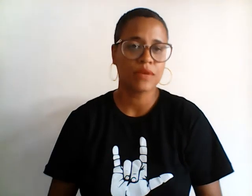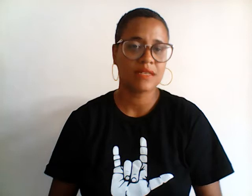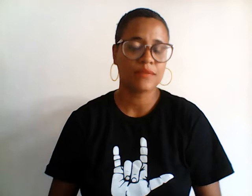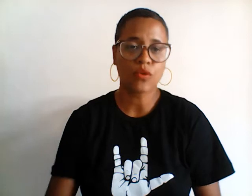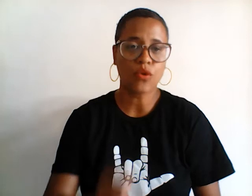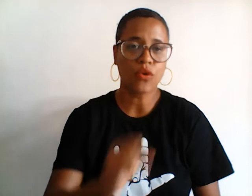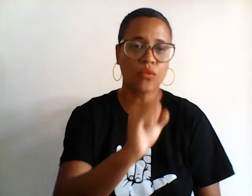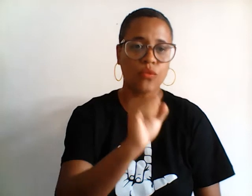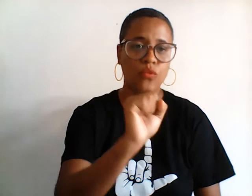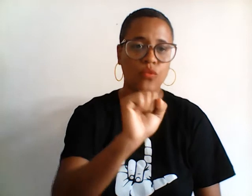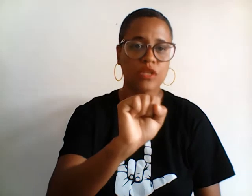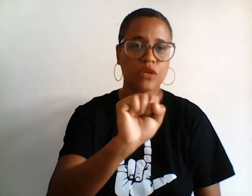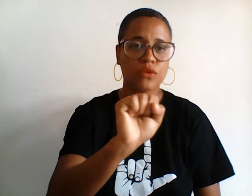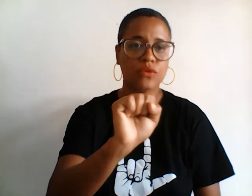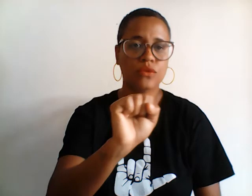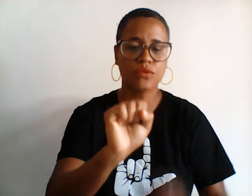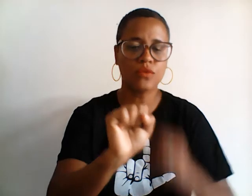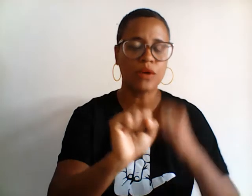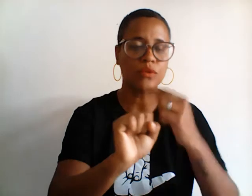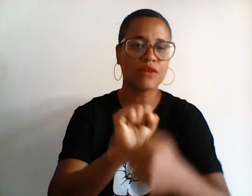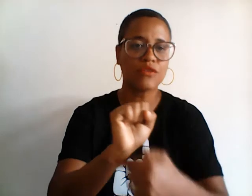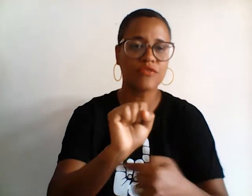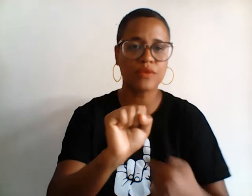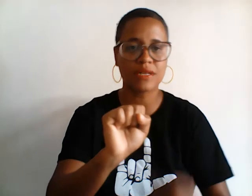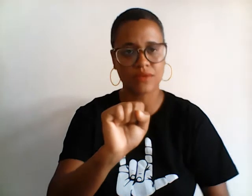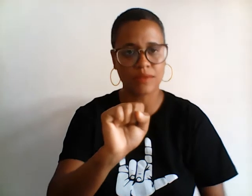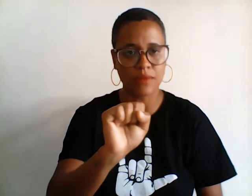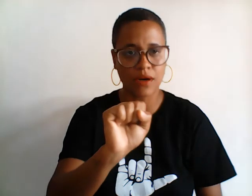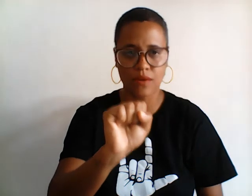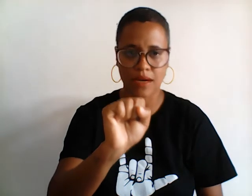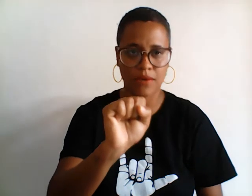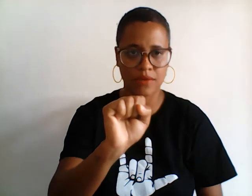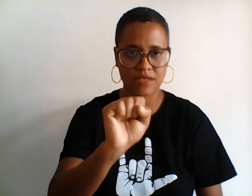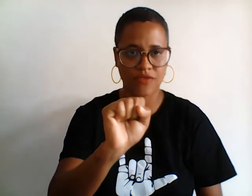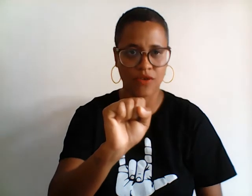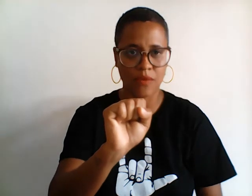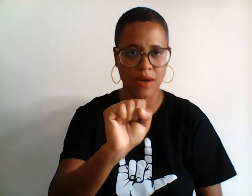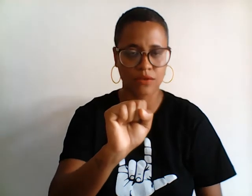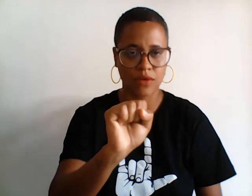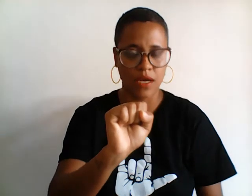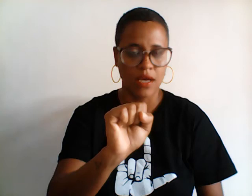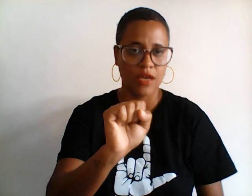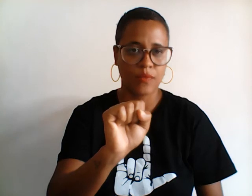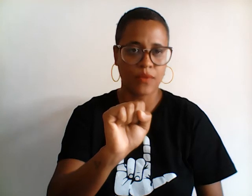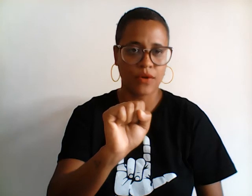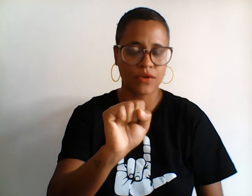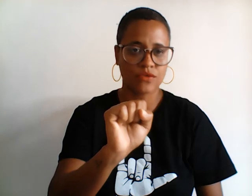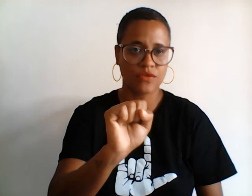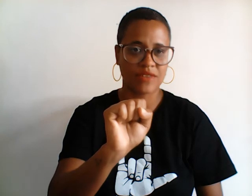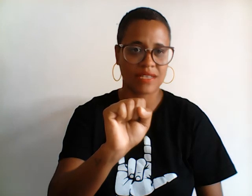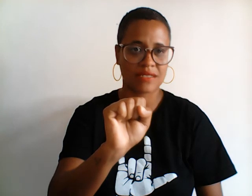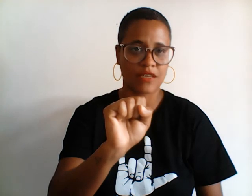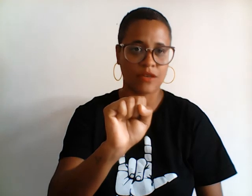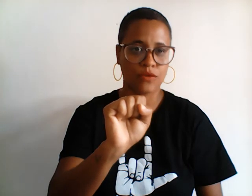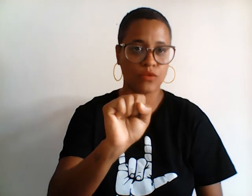exemplo, com uma única configuração de mão, a mão nesse formato, eu posso fazer o